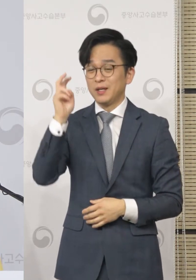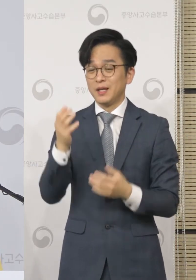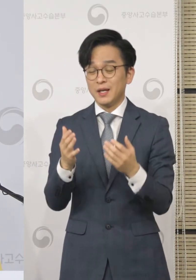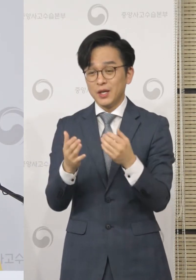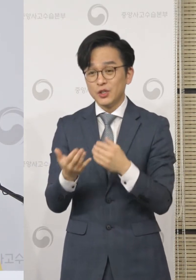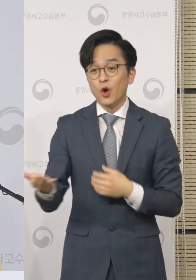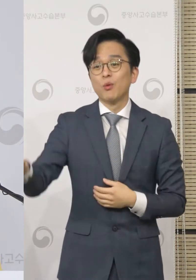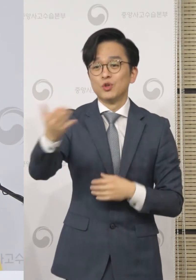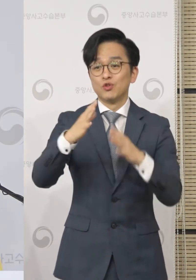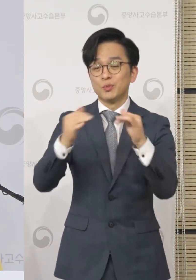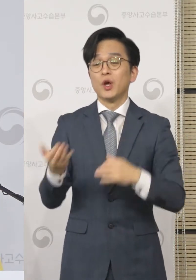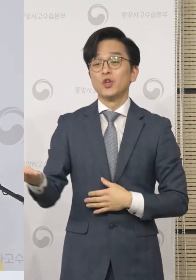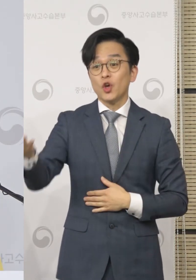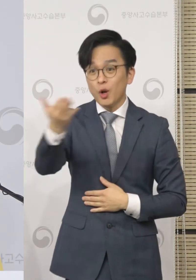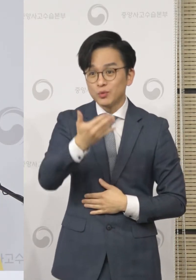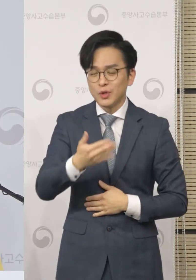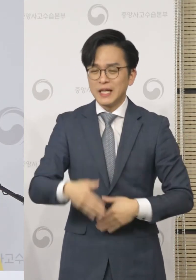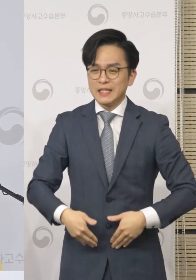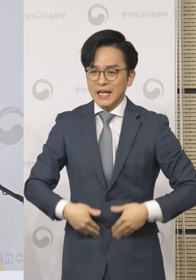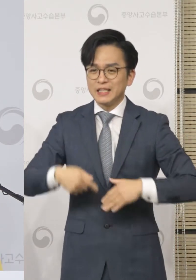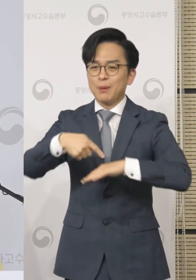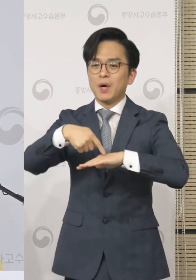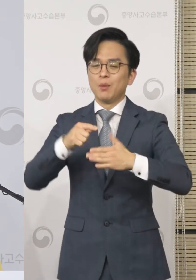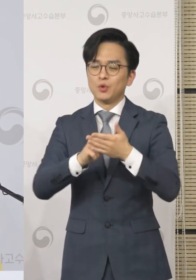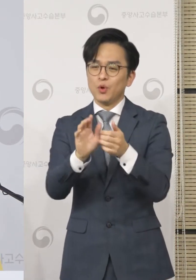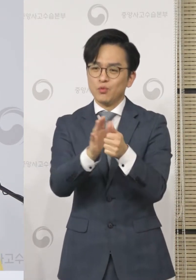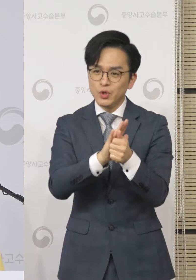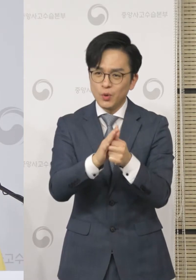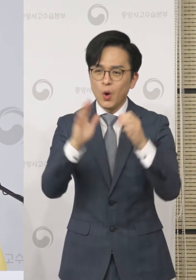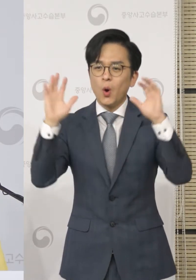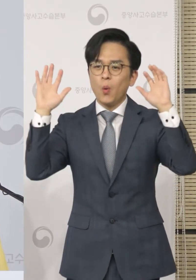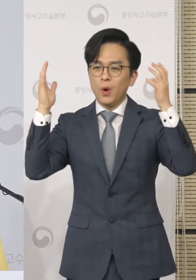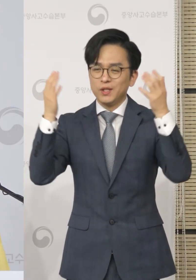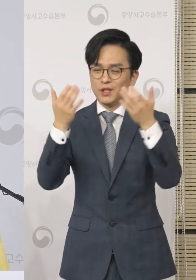이들의 고통을 헤아려 따뜻하게 맞아주시기를 희망합니다.